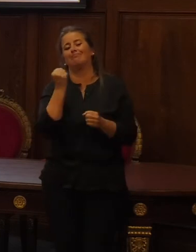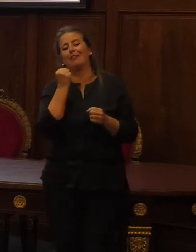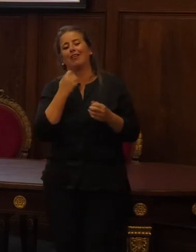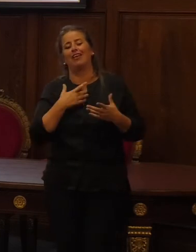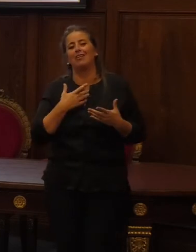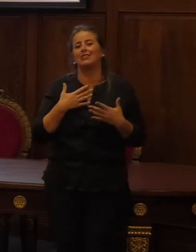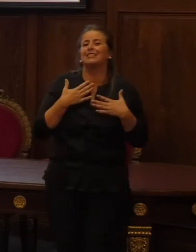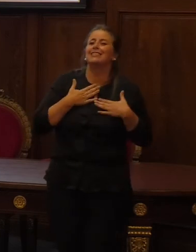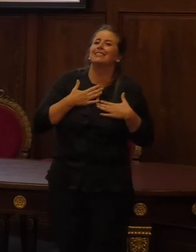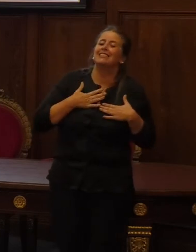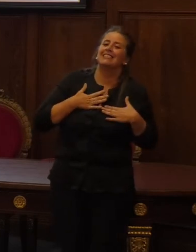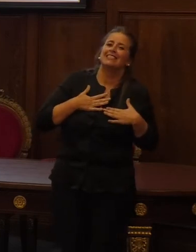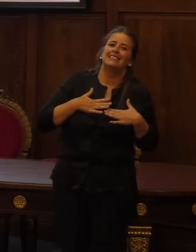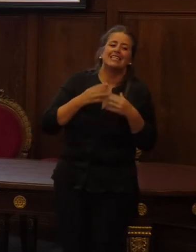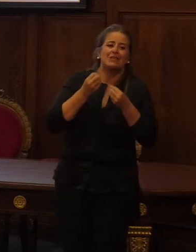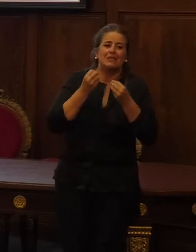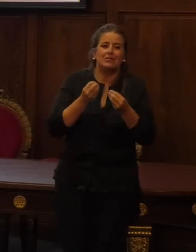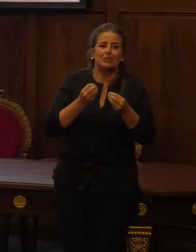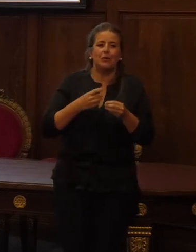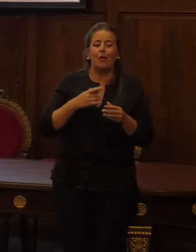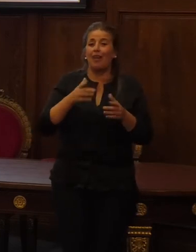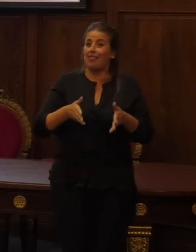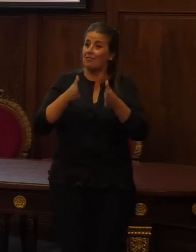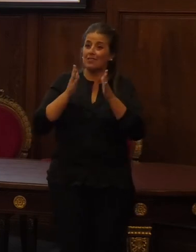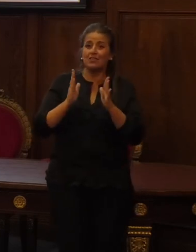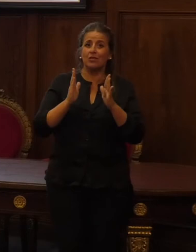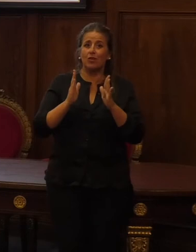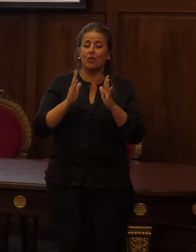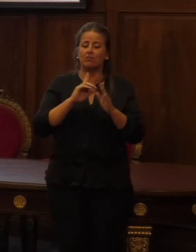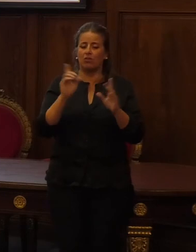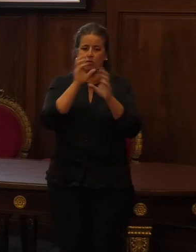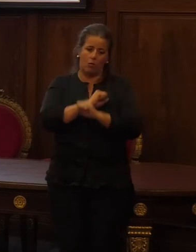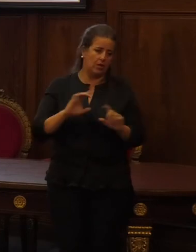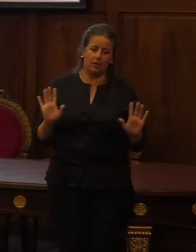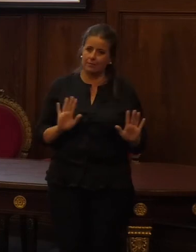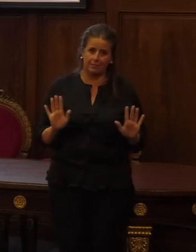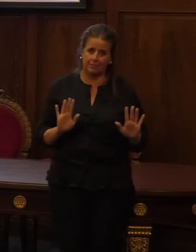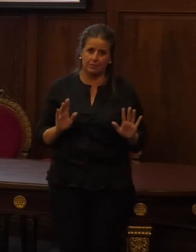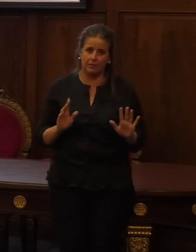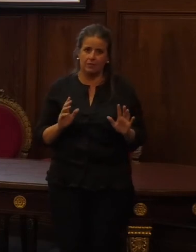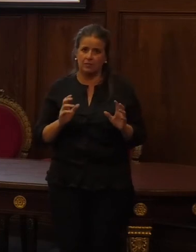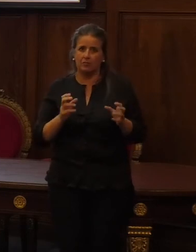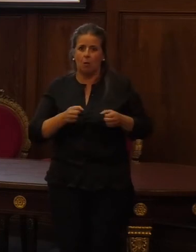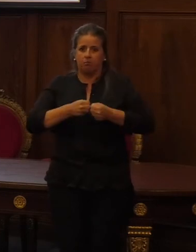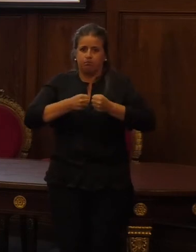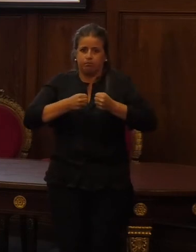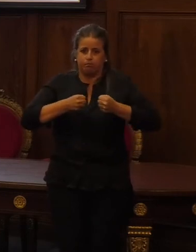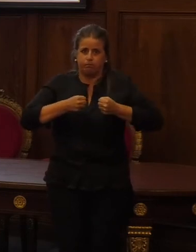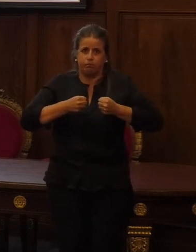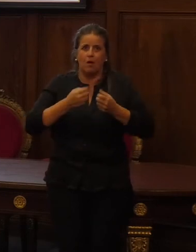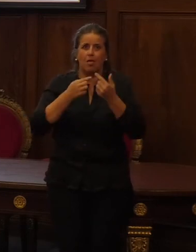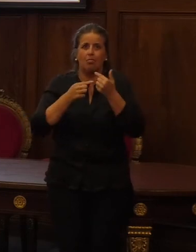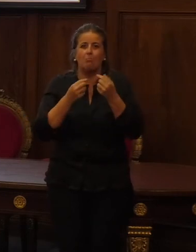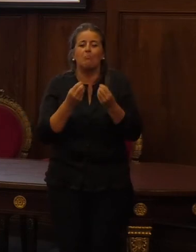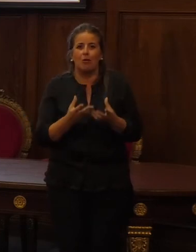lugar muy agradable, si bien es un edificio que ya no nos aguanta, que está tenso, está hinchado.